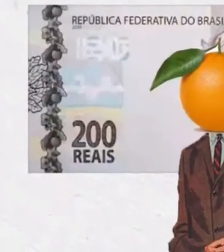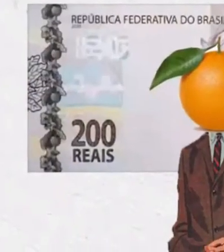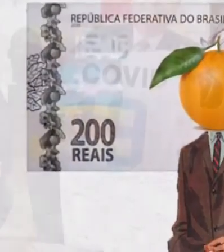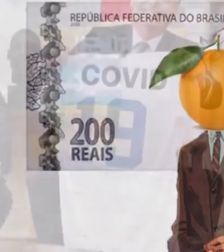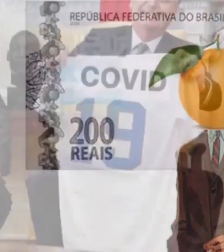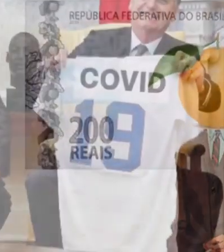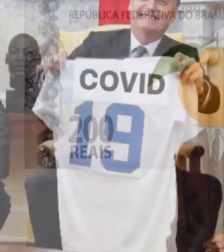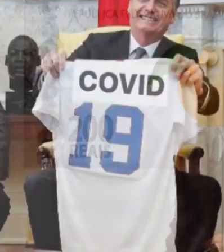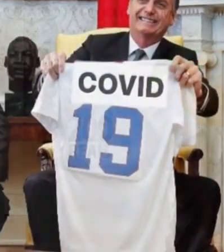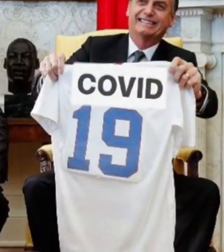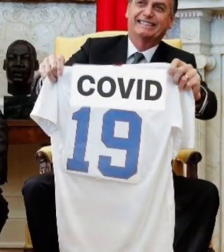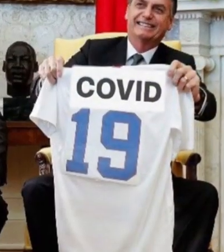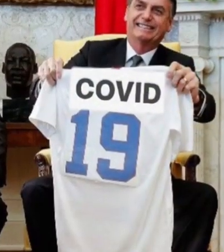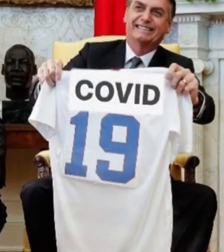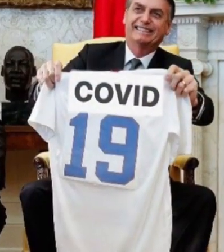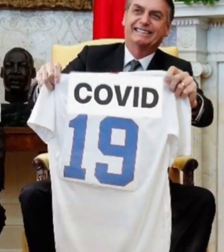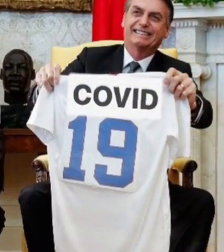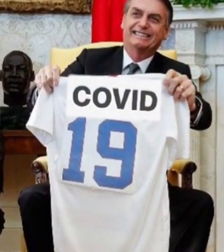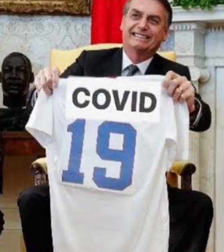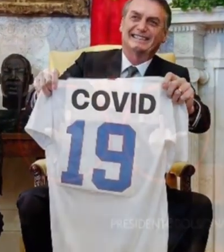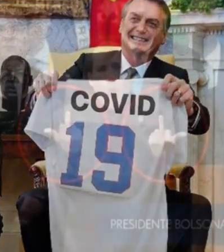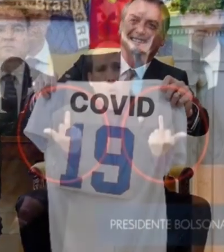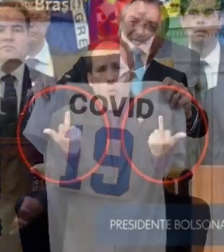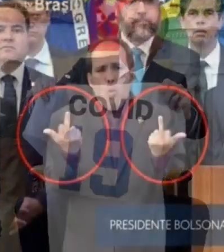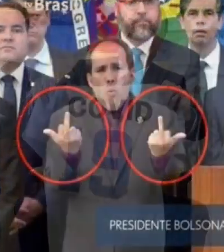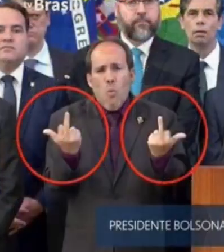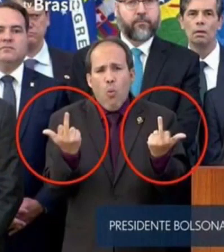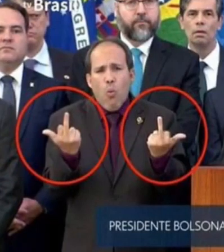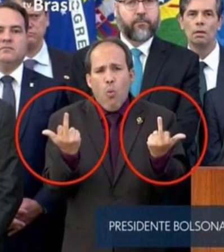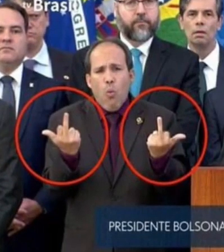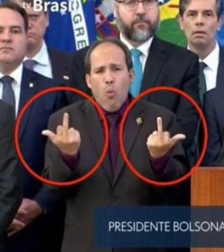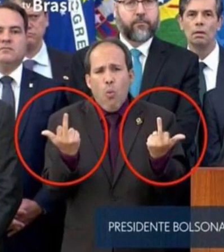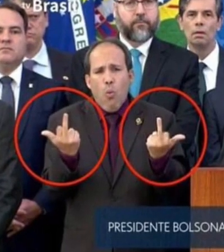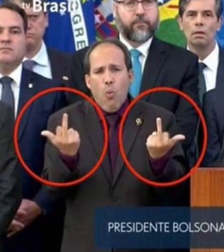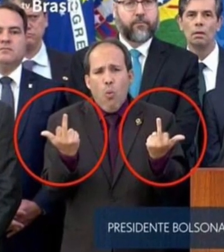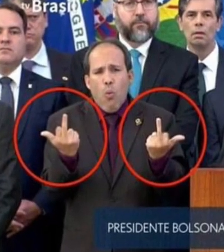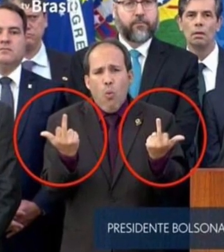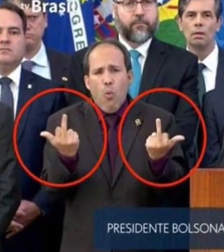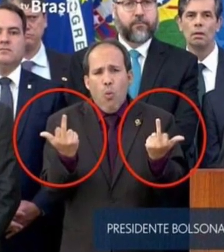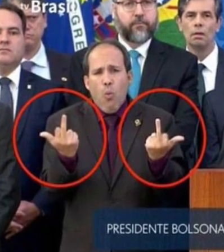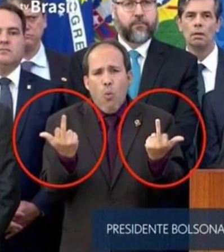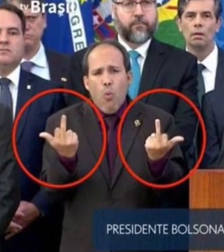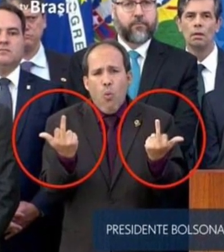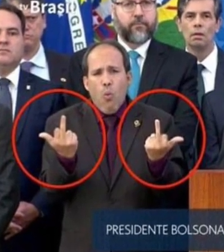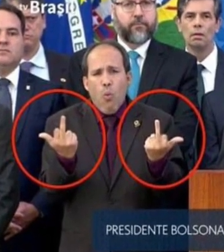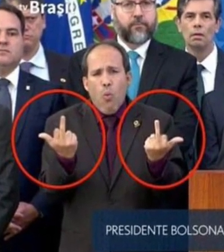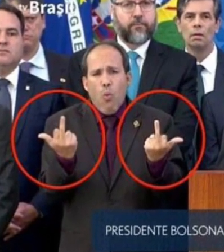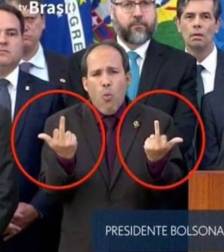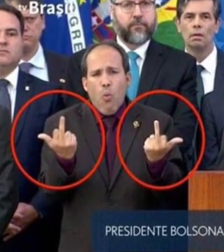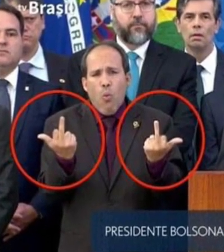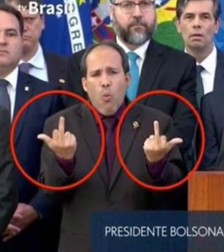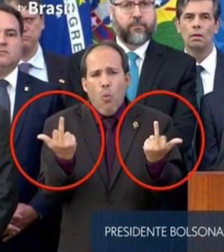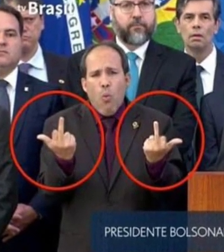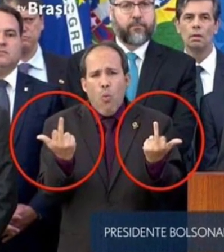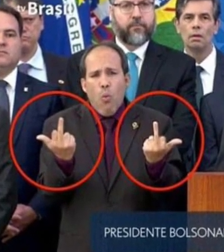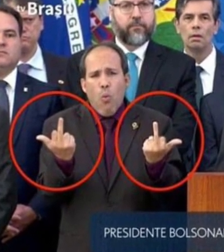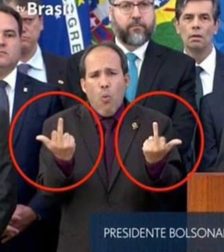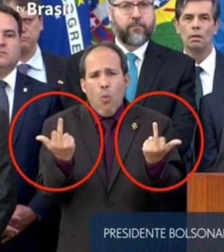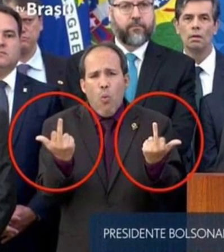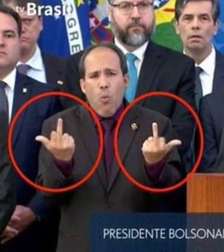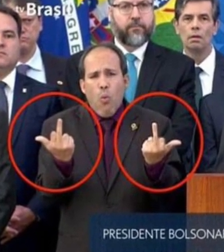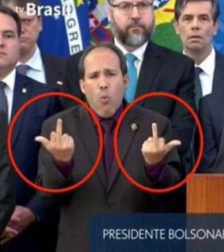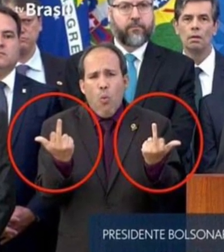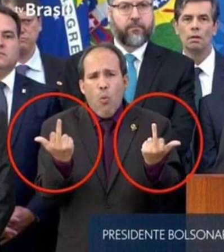Piripi, piripi, piripi, piripi, piripi, piripi, piripi, piripi, piripi,